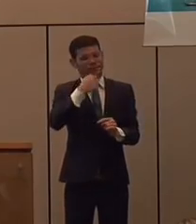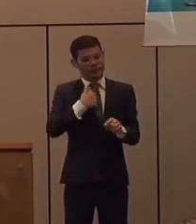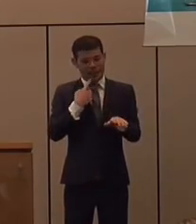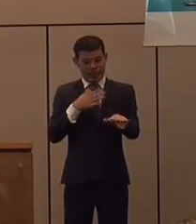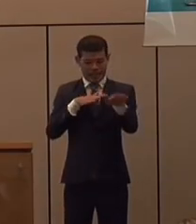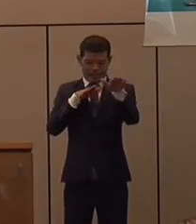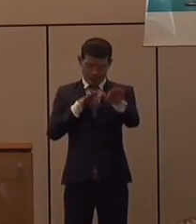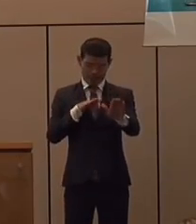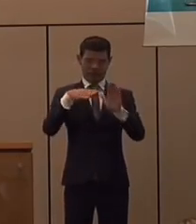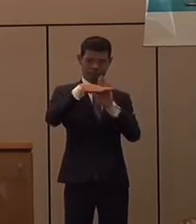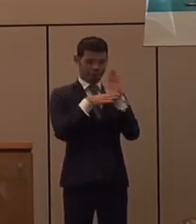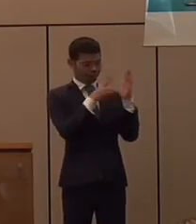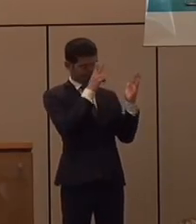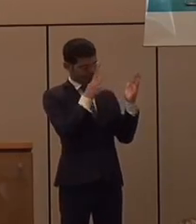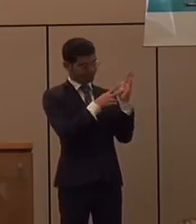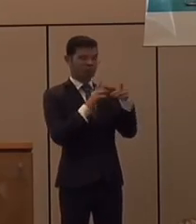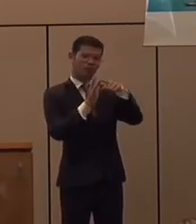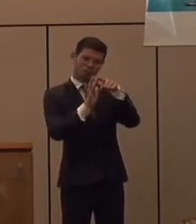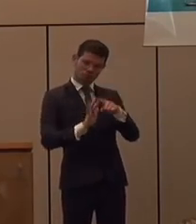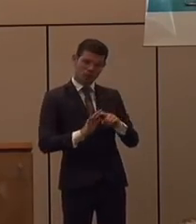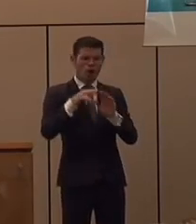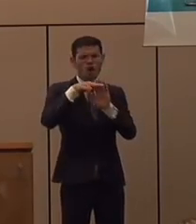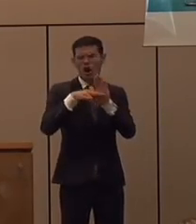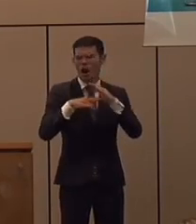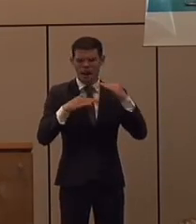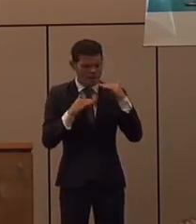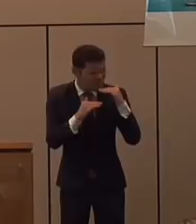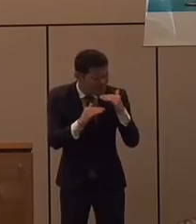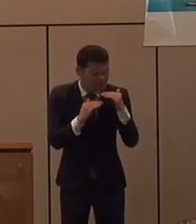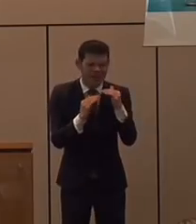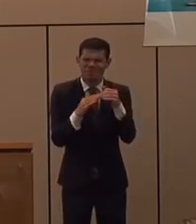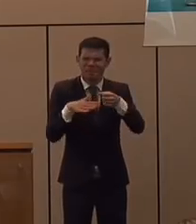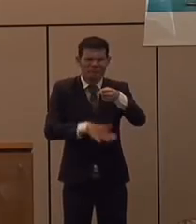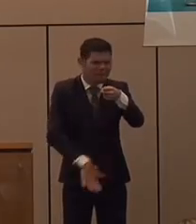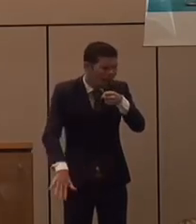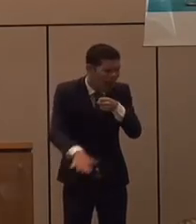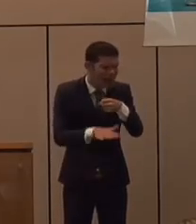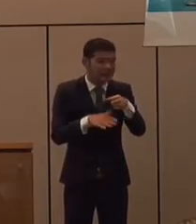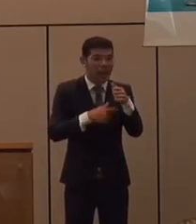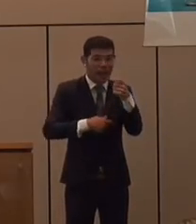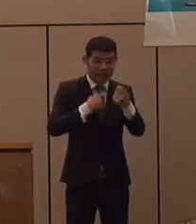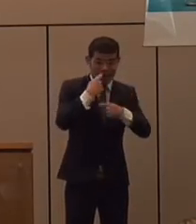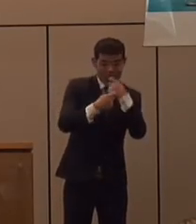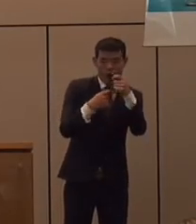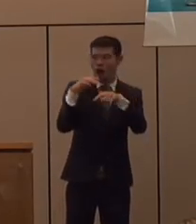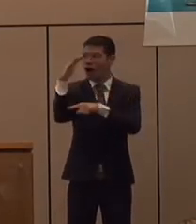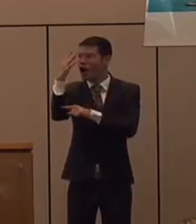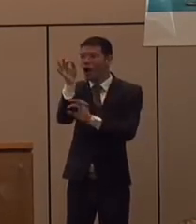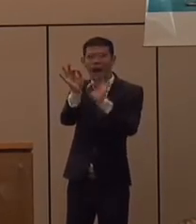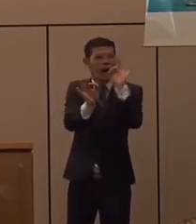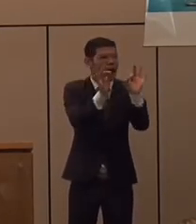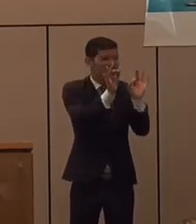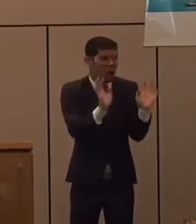efectivamente están implementando las normas mínimas las normas básicas de sostenibilidad en sus negocios pero eso es fácil decirlo